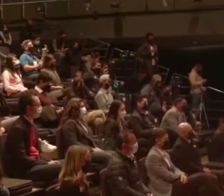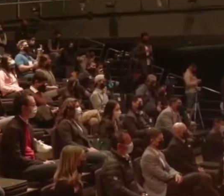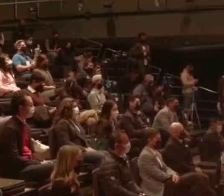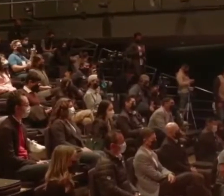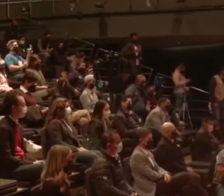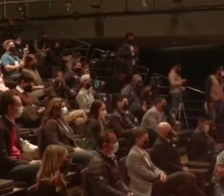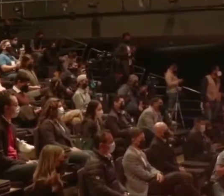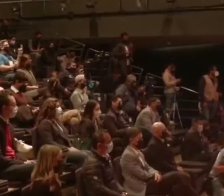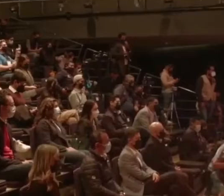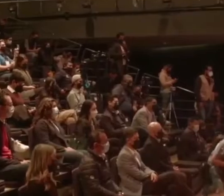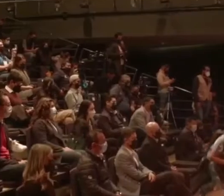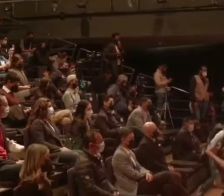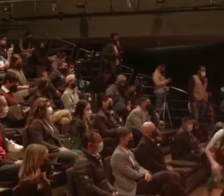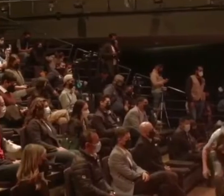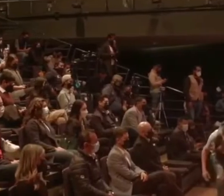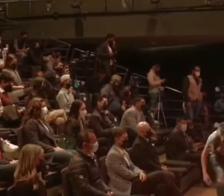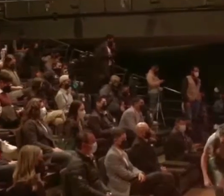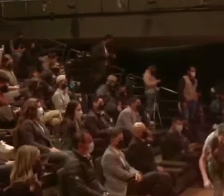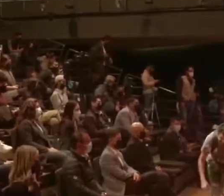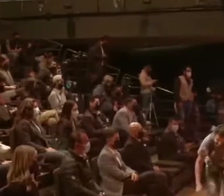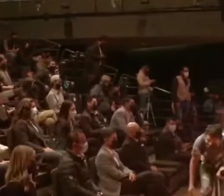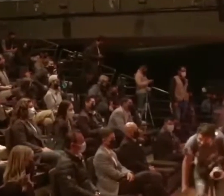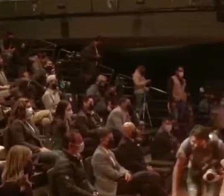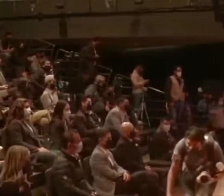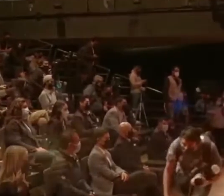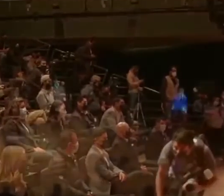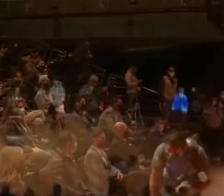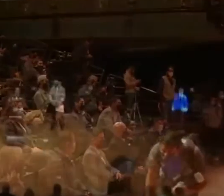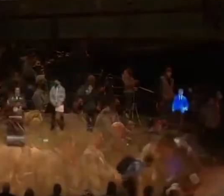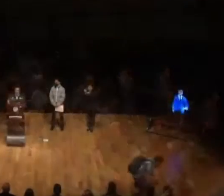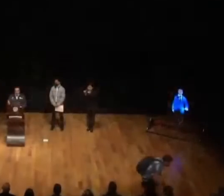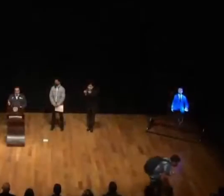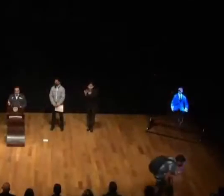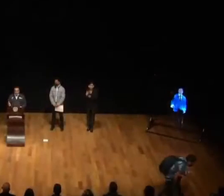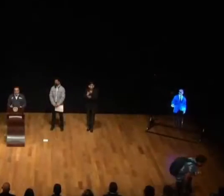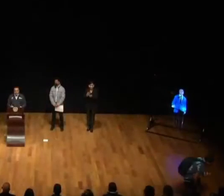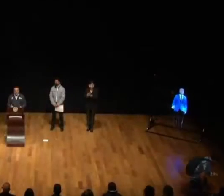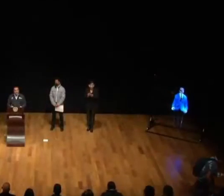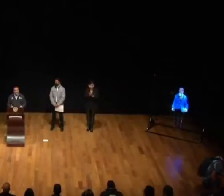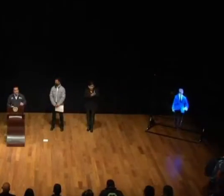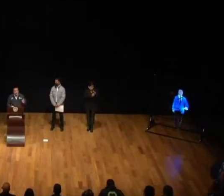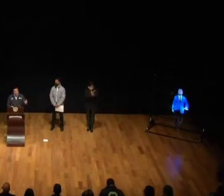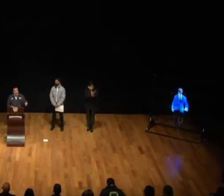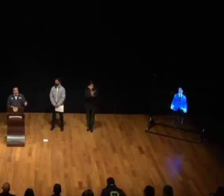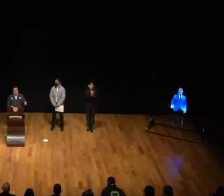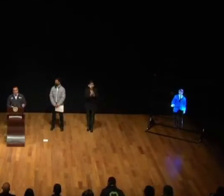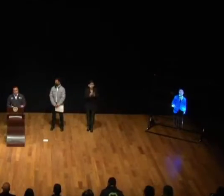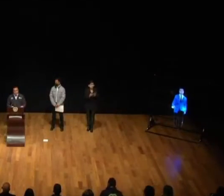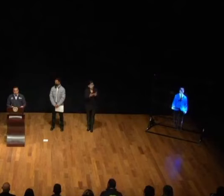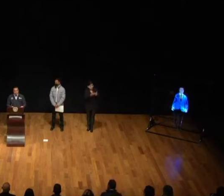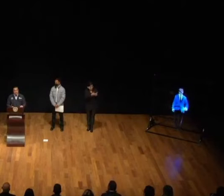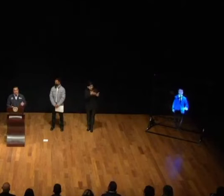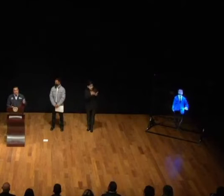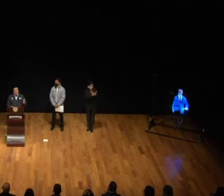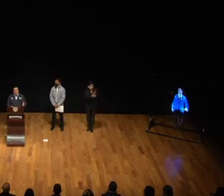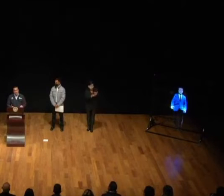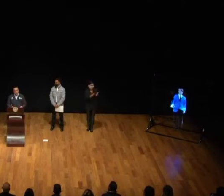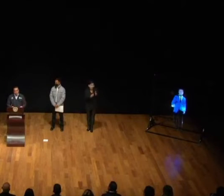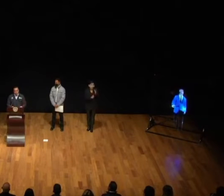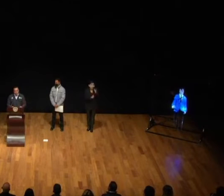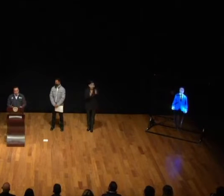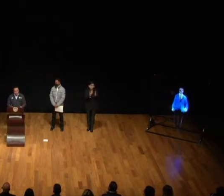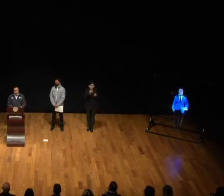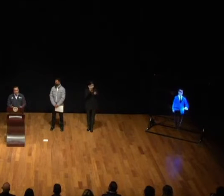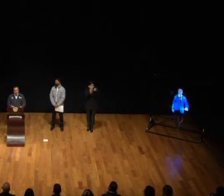la economía del futuro está en las ideas, en la creatividad, en la innovación y en